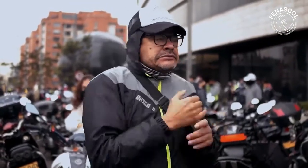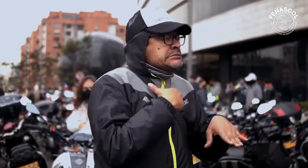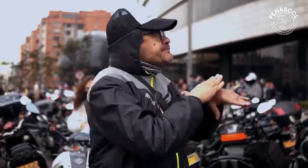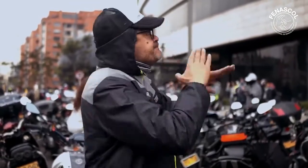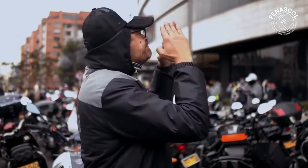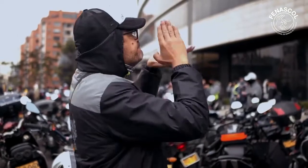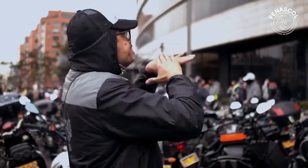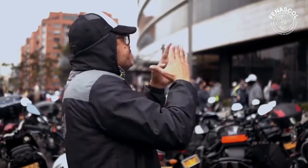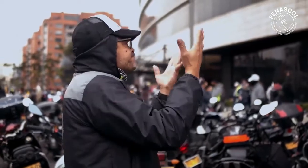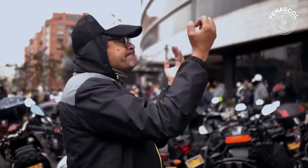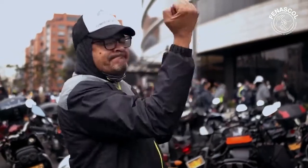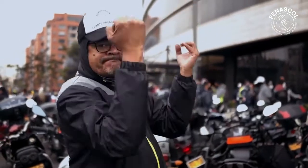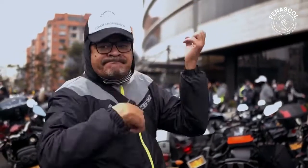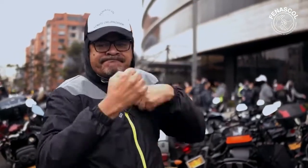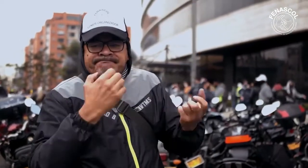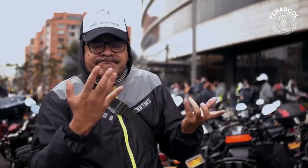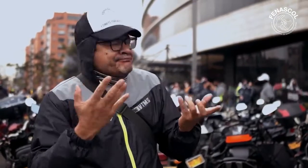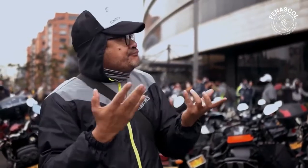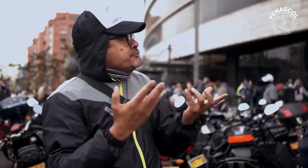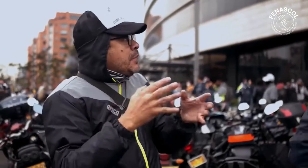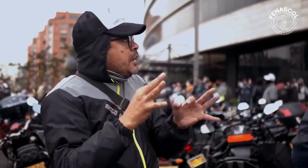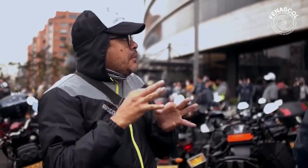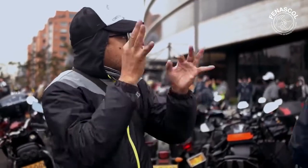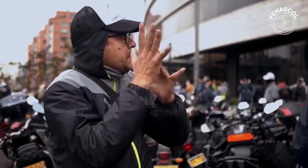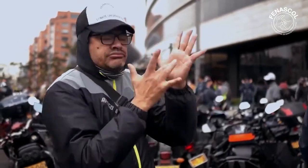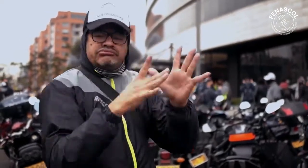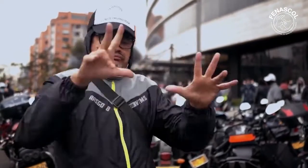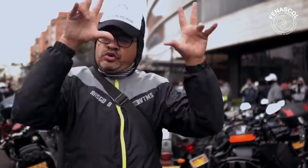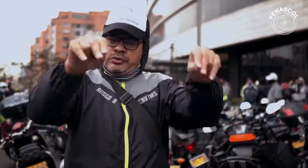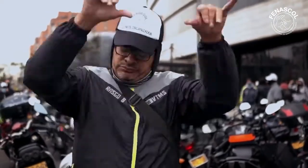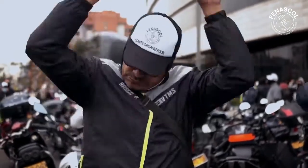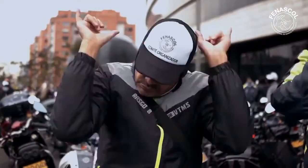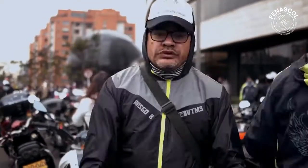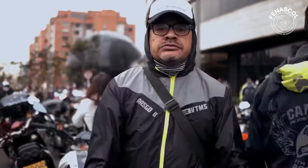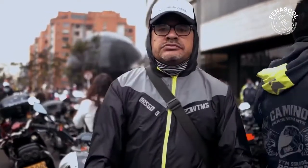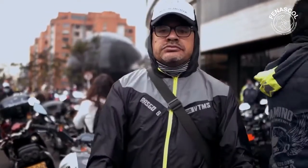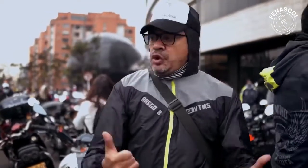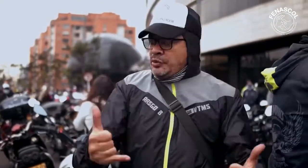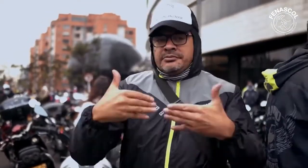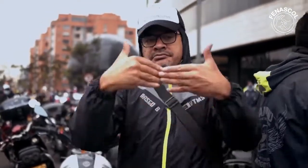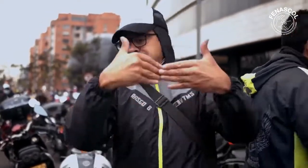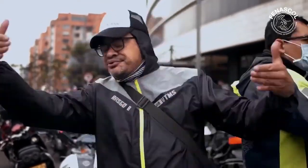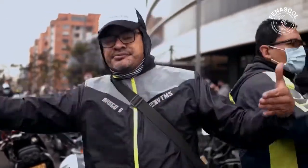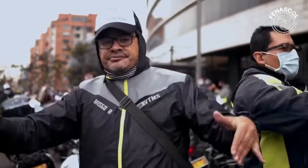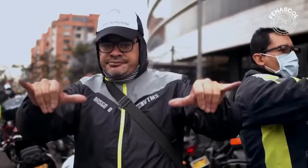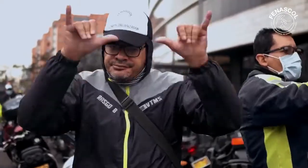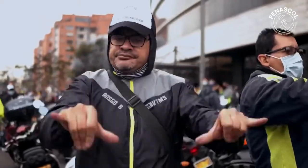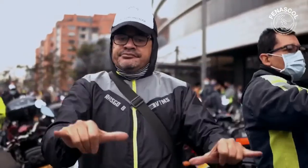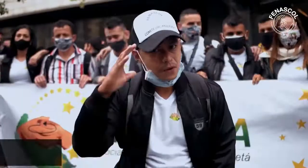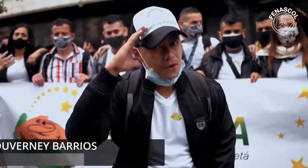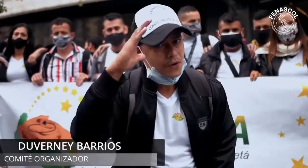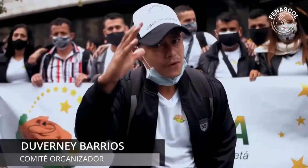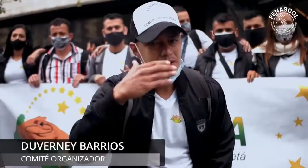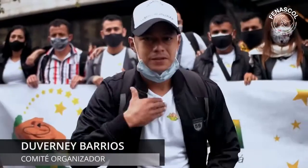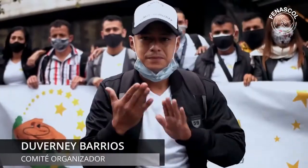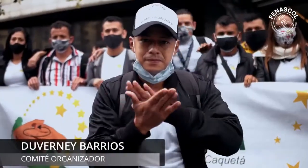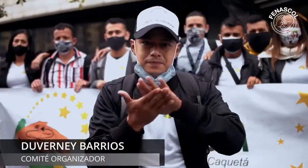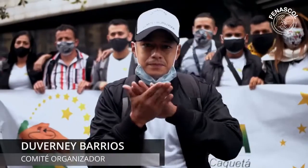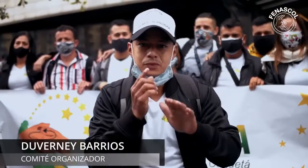atención. Al no recibirla y decirnos que aplacemos hasta el 5 de abril, decimos no, nos quedamos hasta cuando sea necesario. Hola, esta es mi